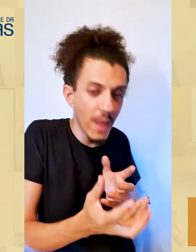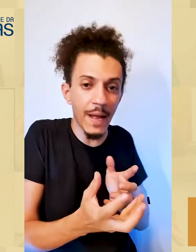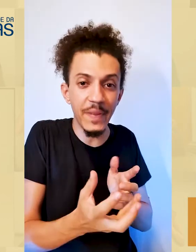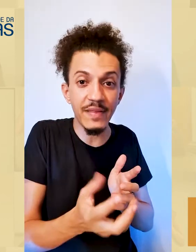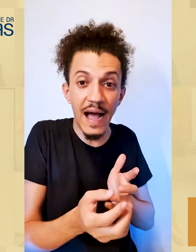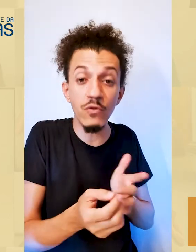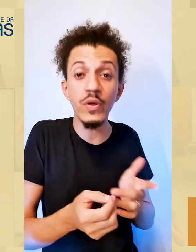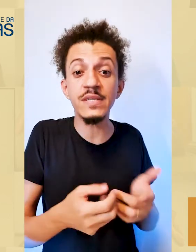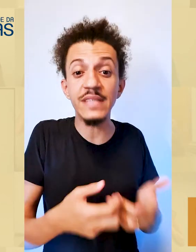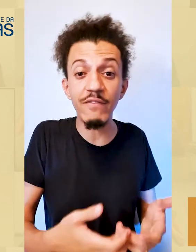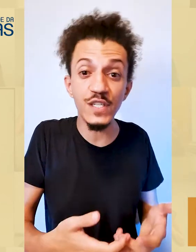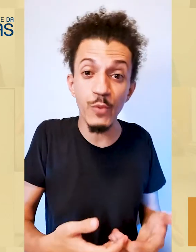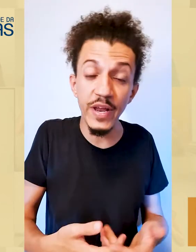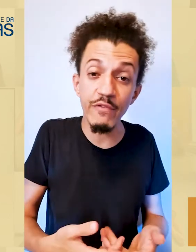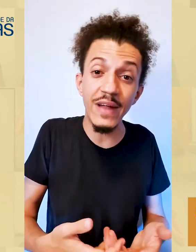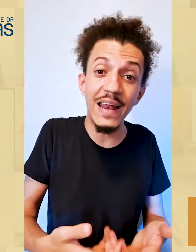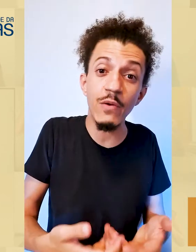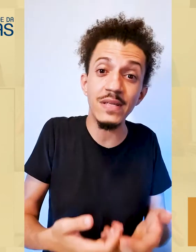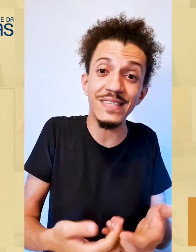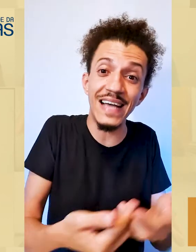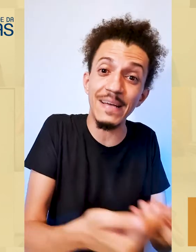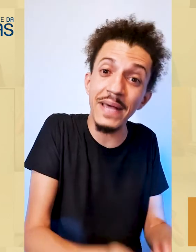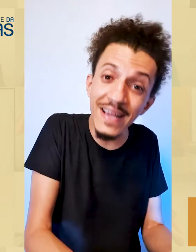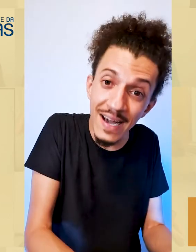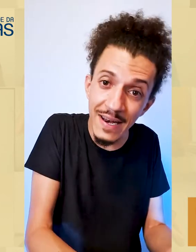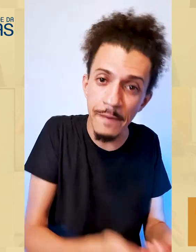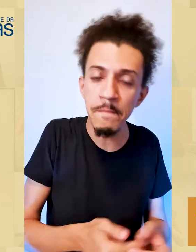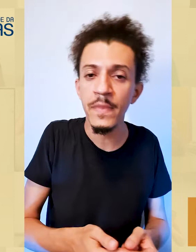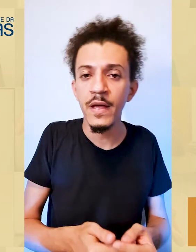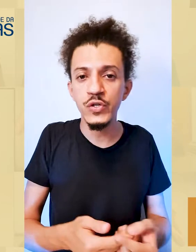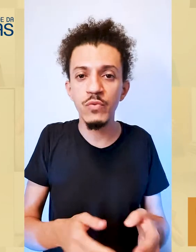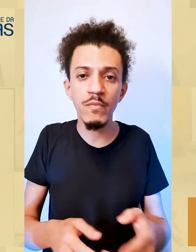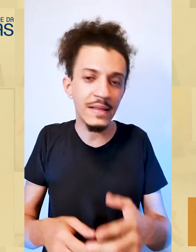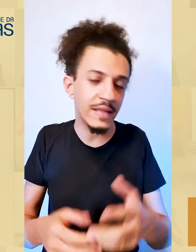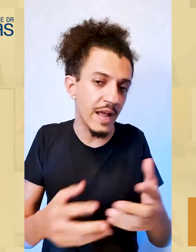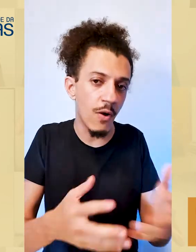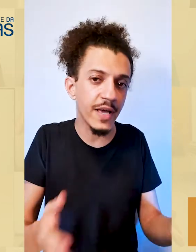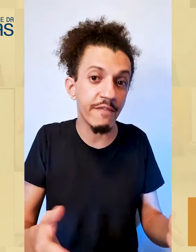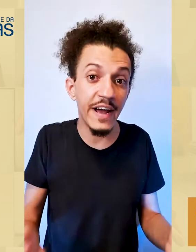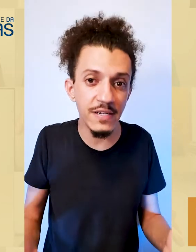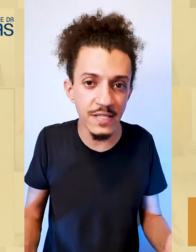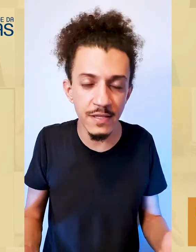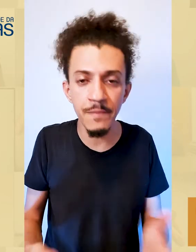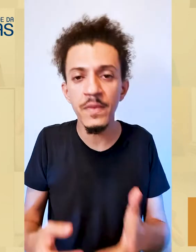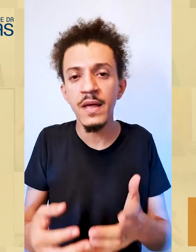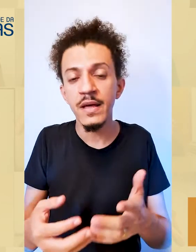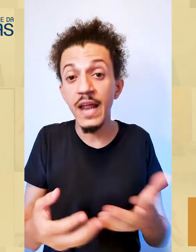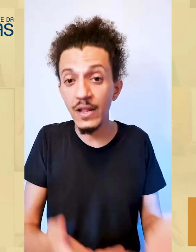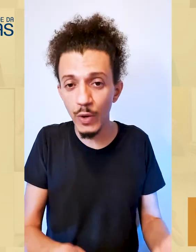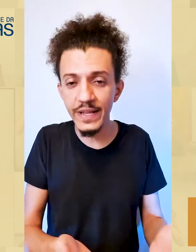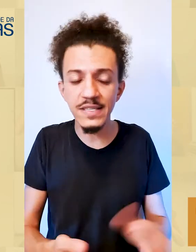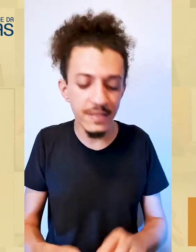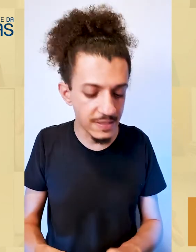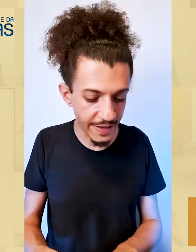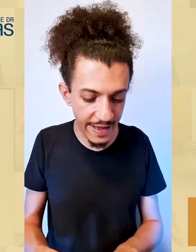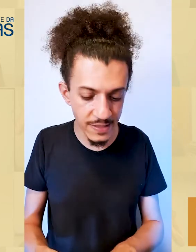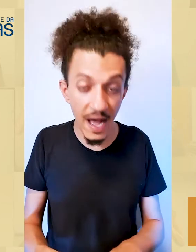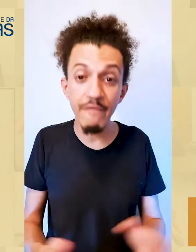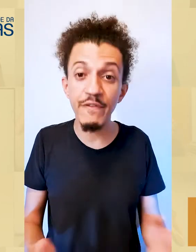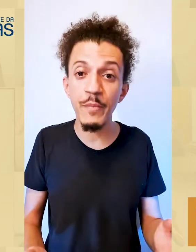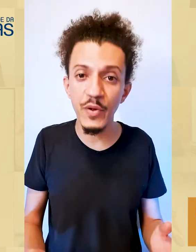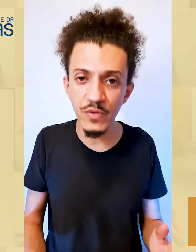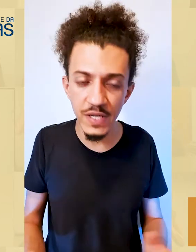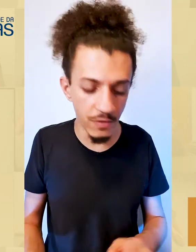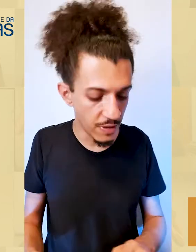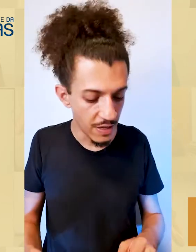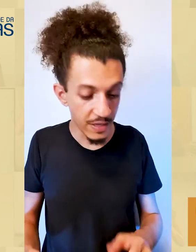mal adaptada do que estava disponível na língua de sinais americana, de um material que a Valerie Sutton, criadora da escrita de sinais,